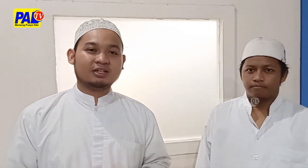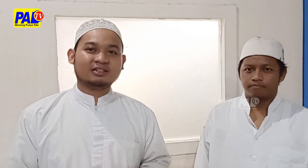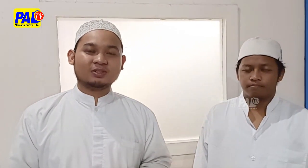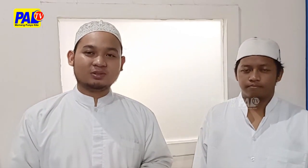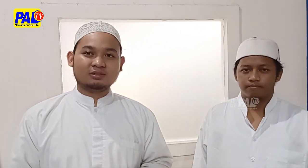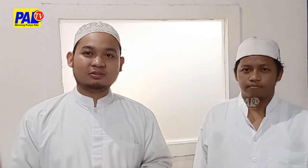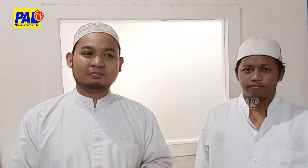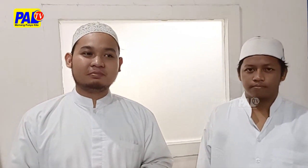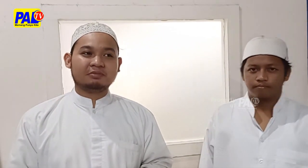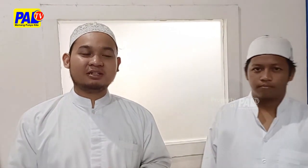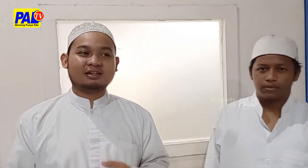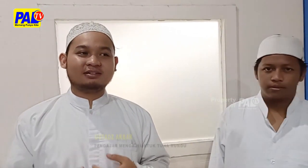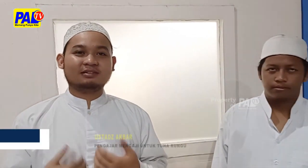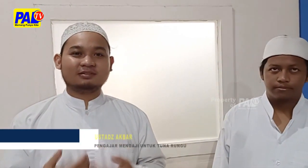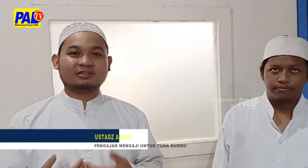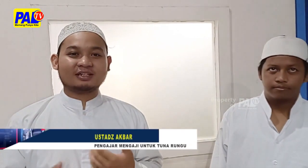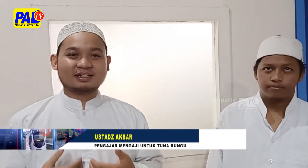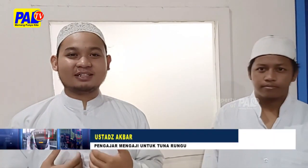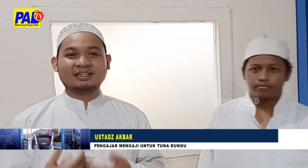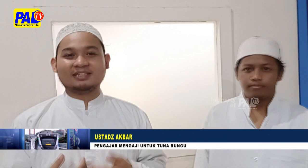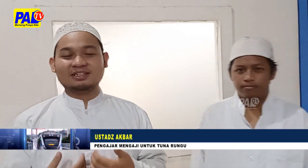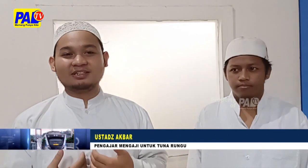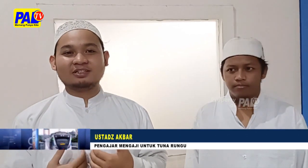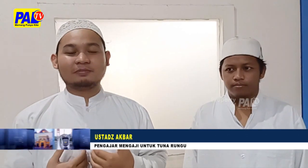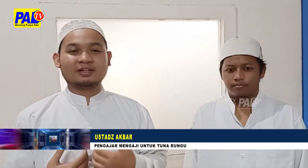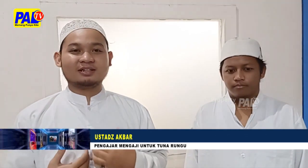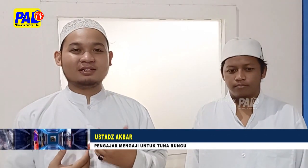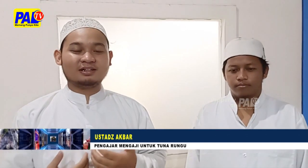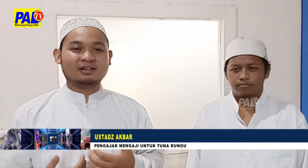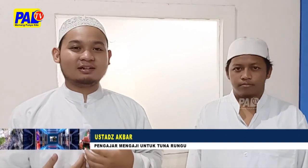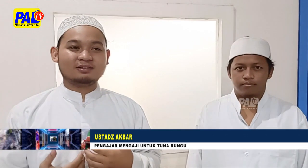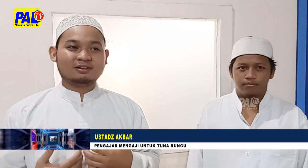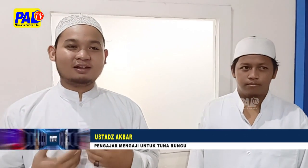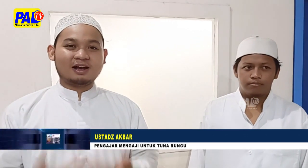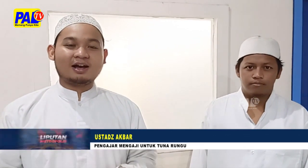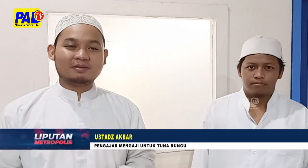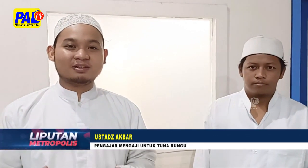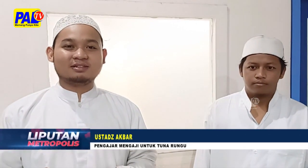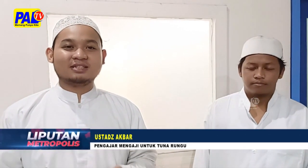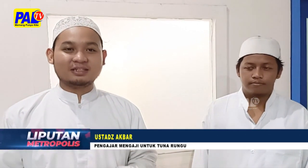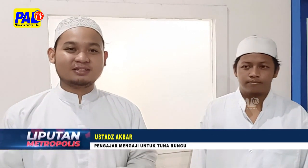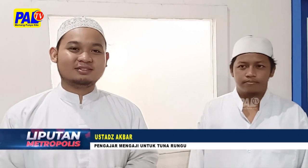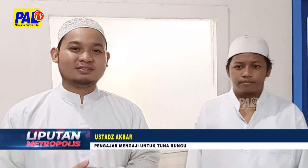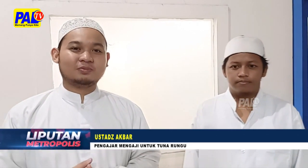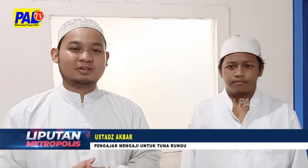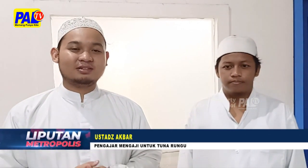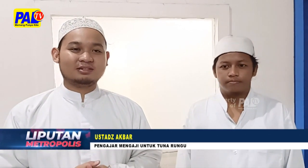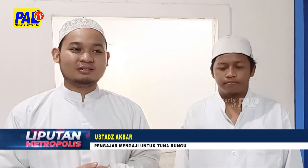Awalnya itu memang tergerak dari hati, ini pengen ada amal jariah supaya